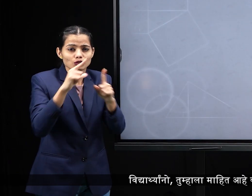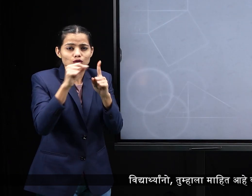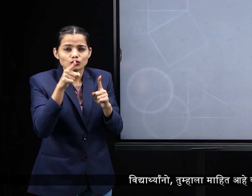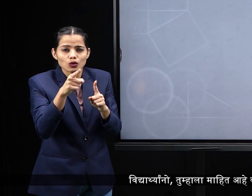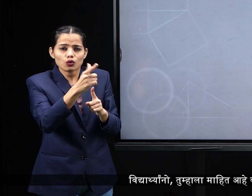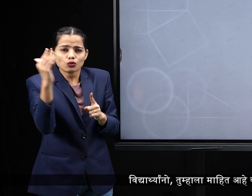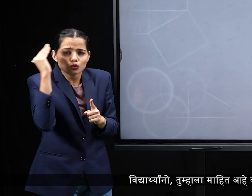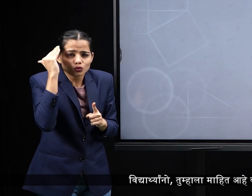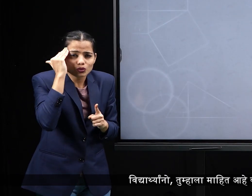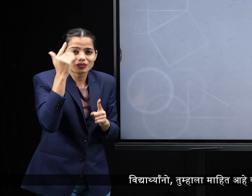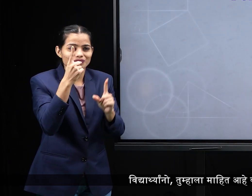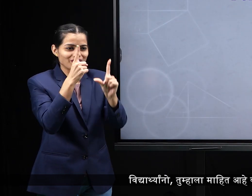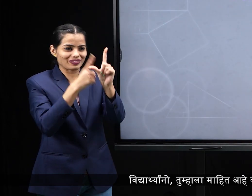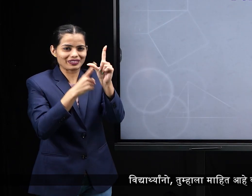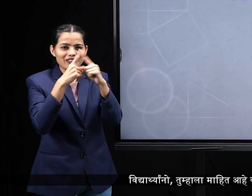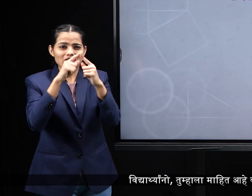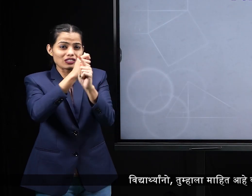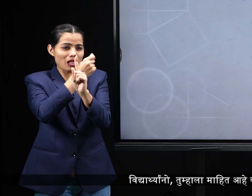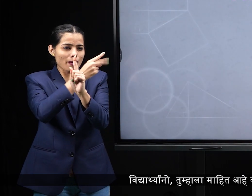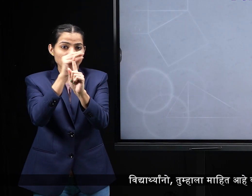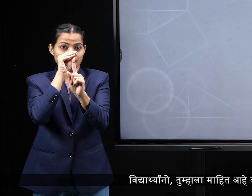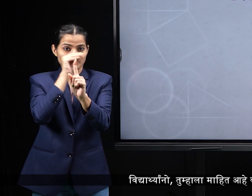विद्यार्थ्यांनो, तुम्हाला माहीत आहे का ही बहुपद काय आहे?